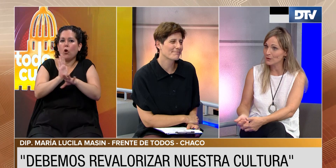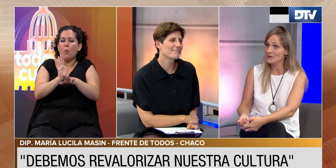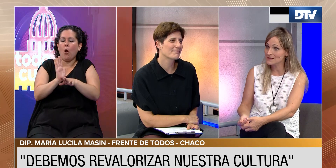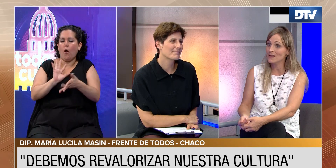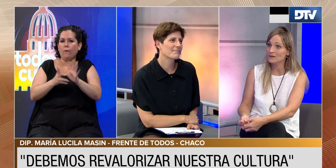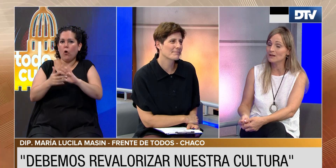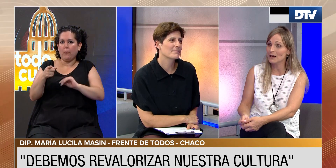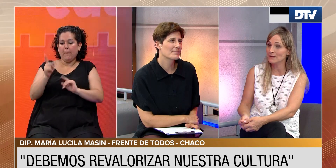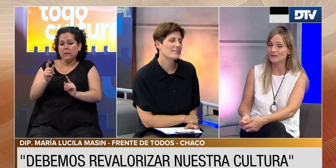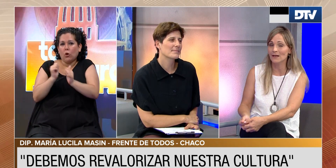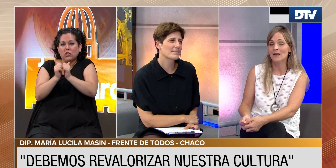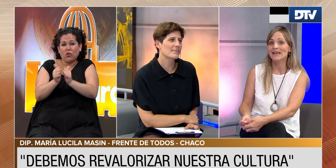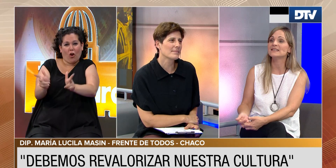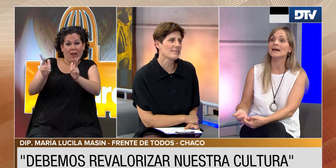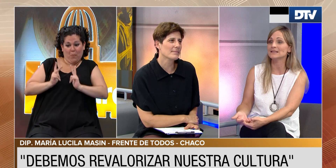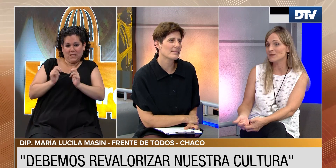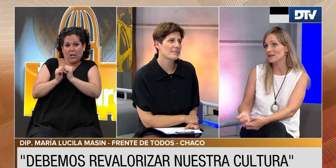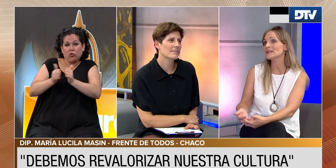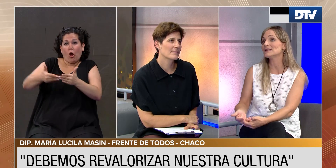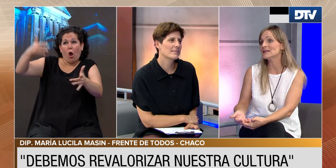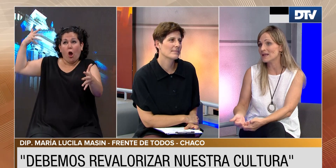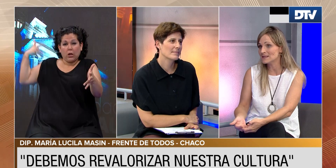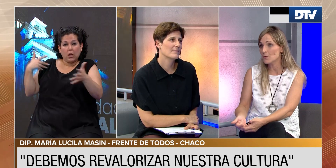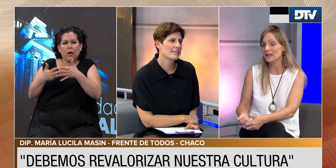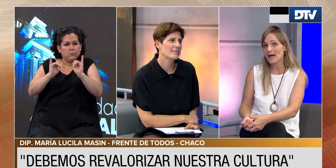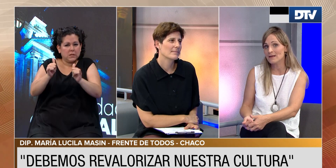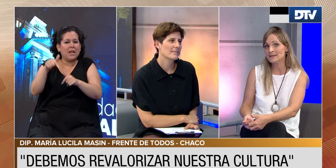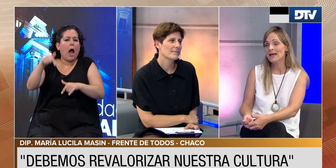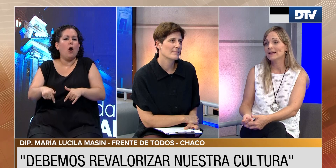¿no? Esto que vos decías históricamente, esas asimetrías y esas